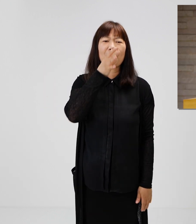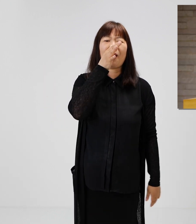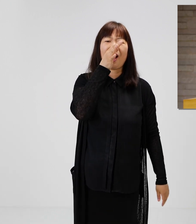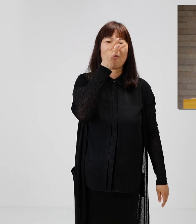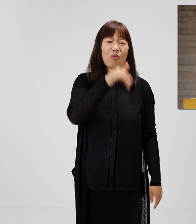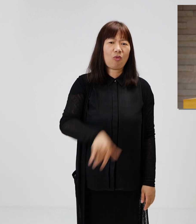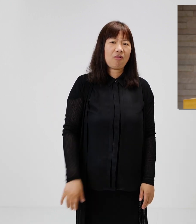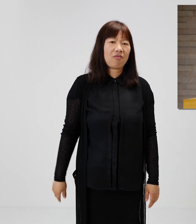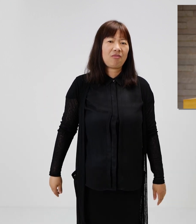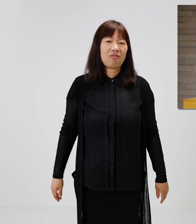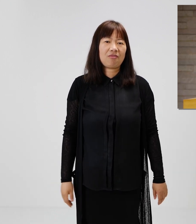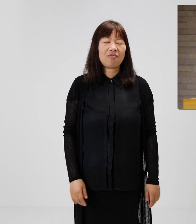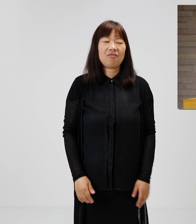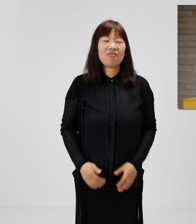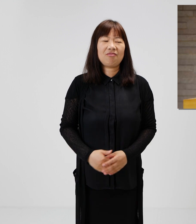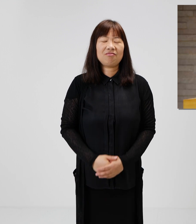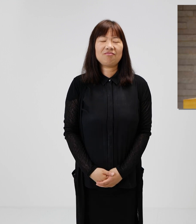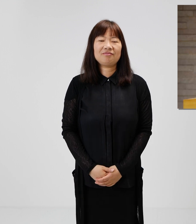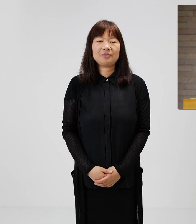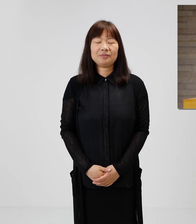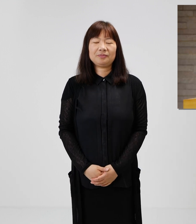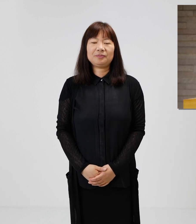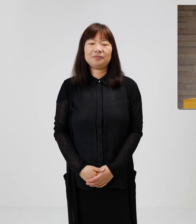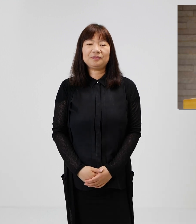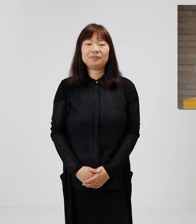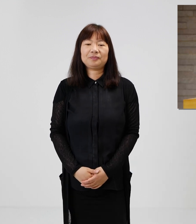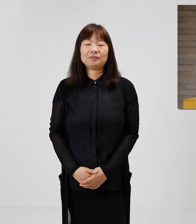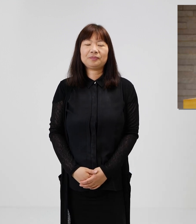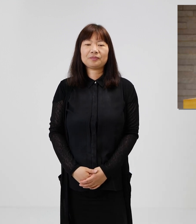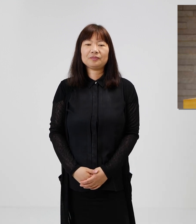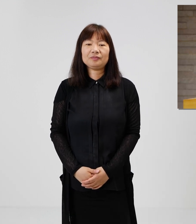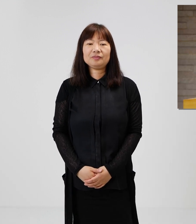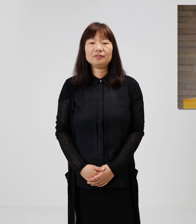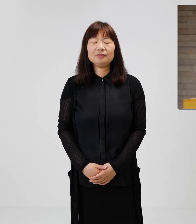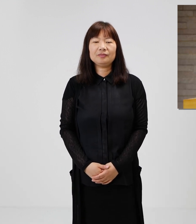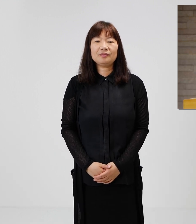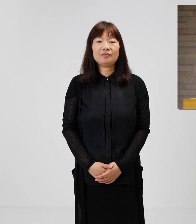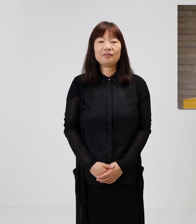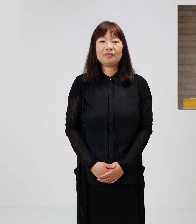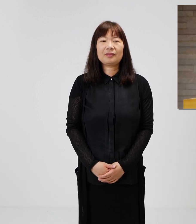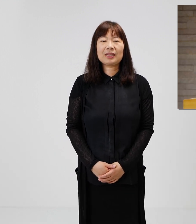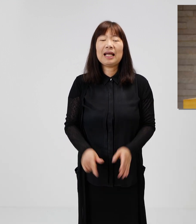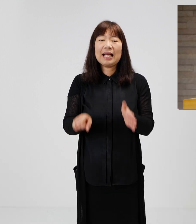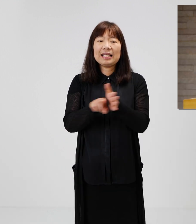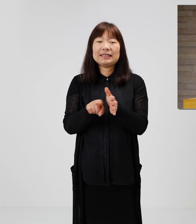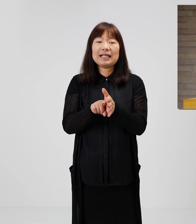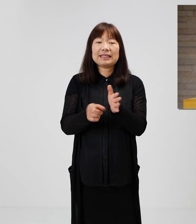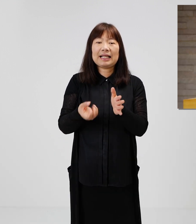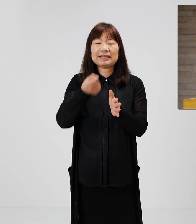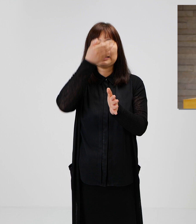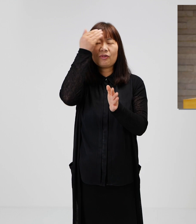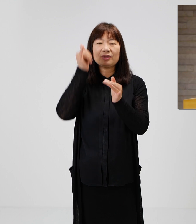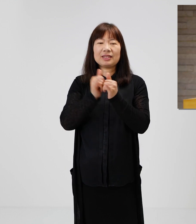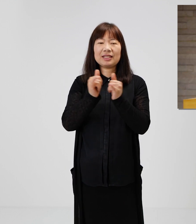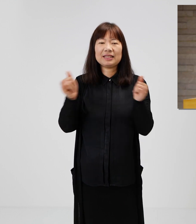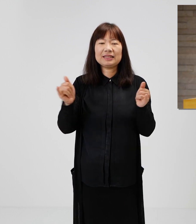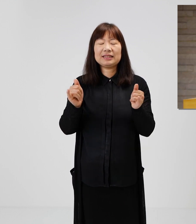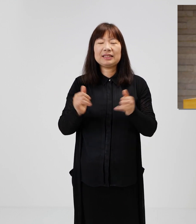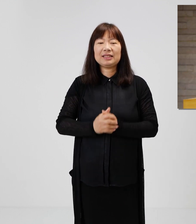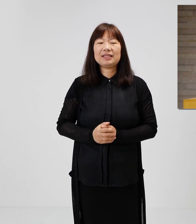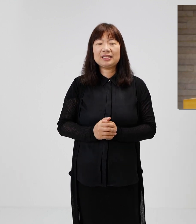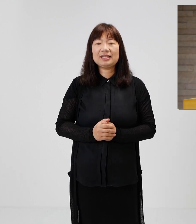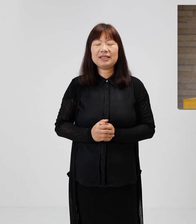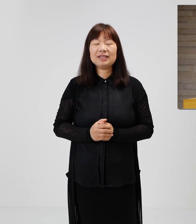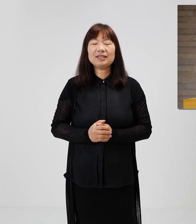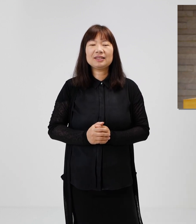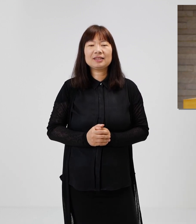바보같이. 응? 그렇잖아요. 그거는 신앙을 가진 청년들이 전선을 잘못 이해하고